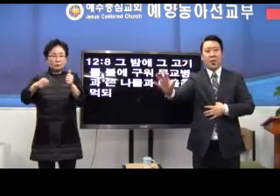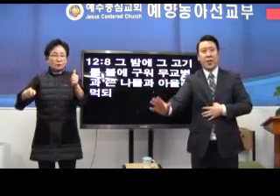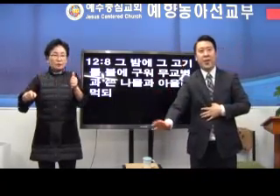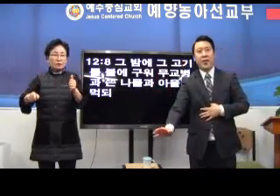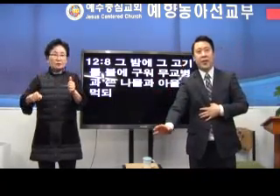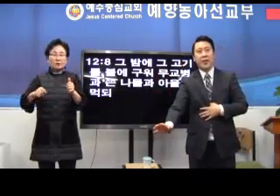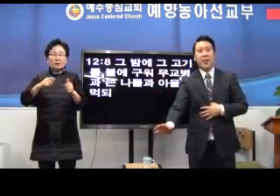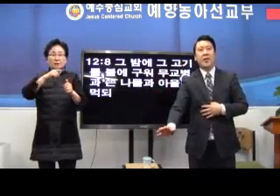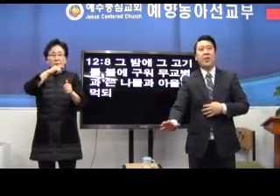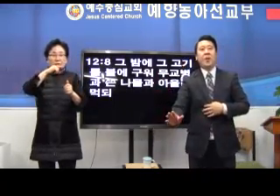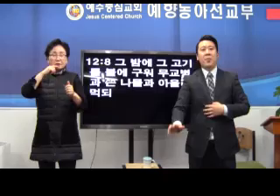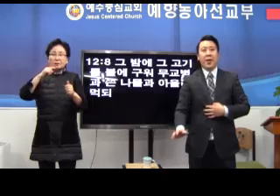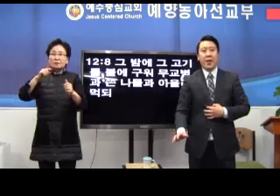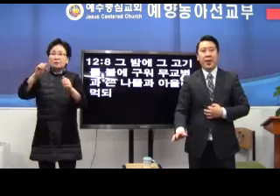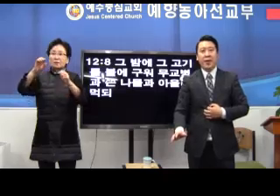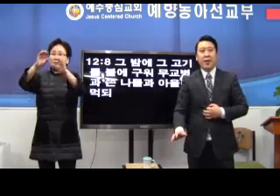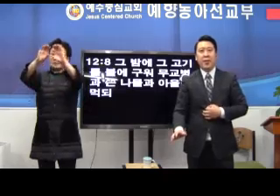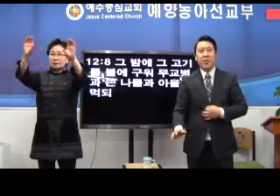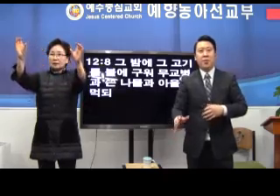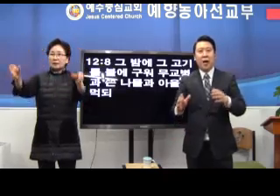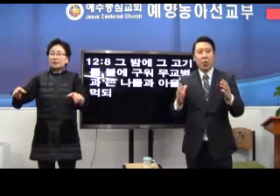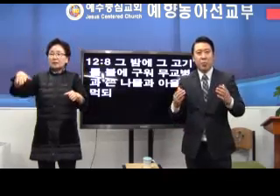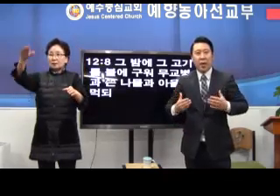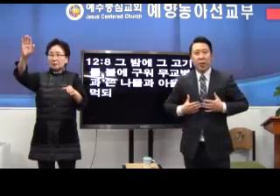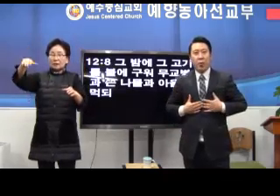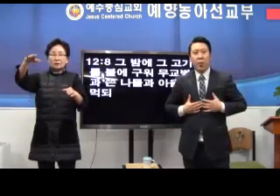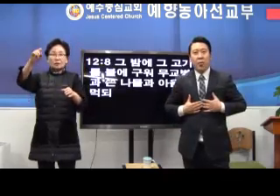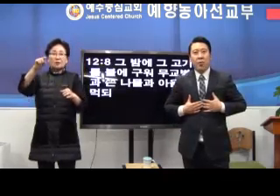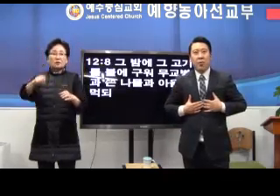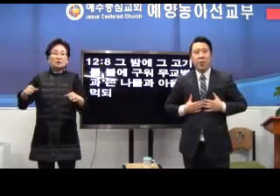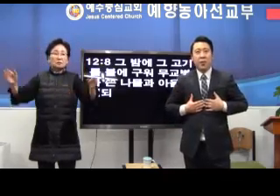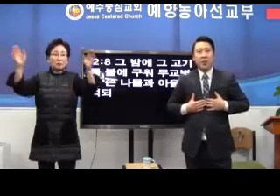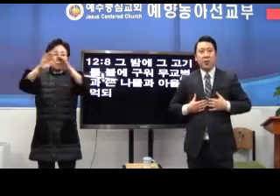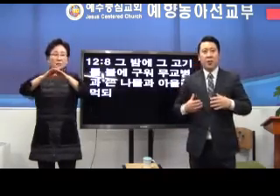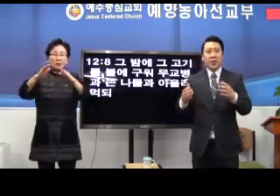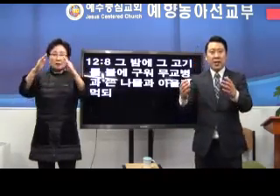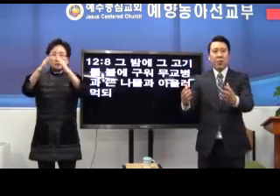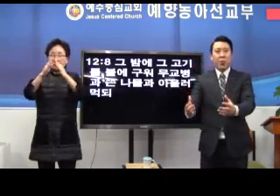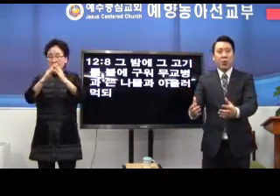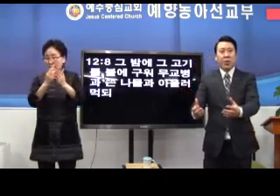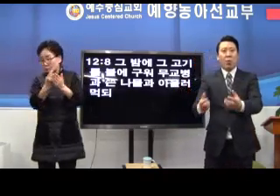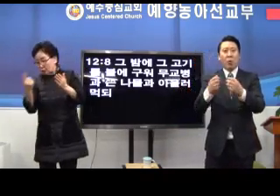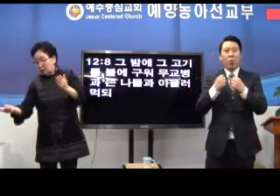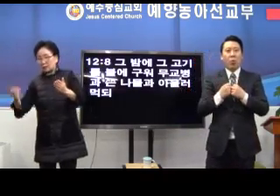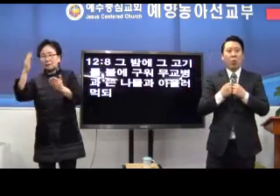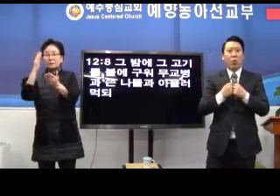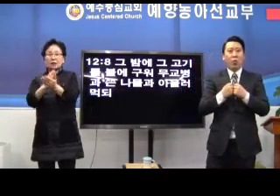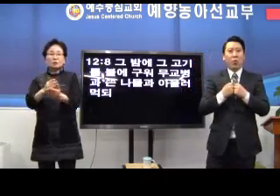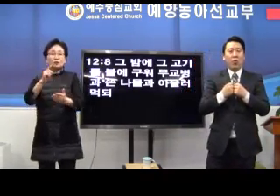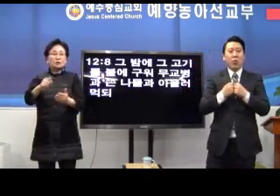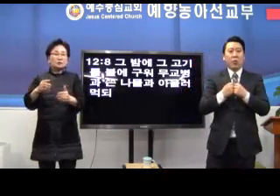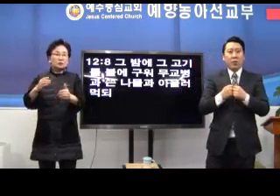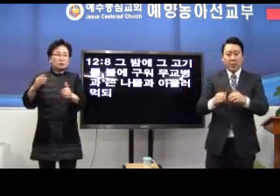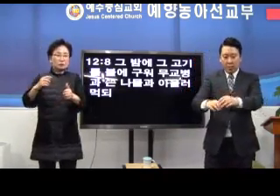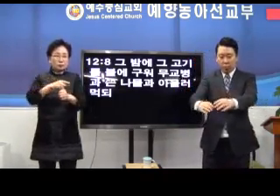돼. 그 밤에 집을 나오지 말고 그 잡은 고기를 먹고